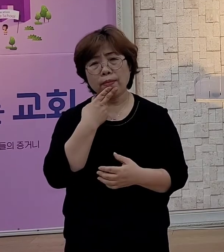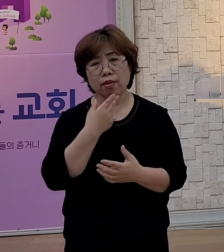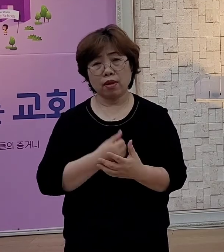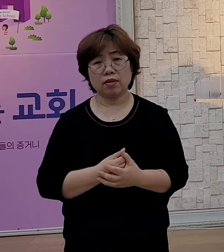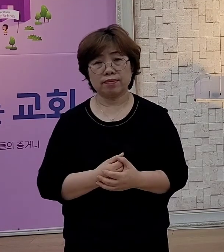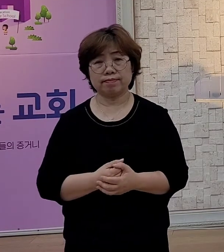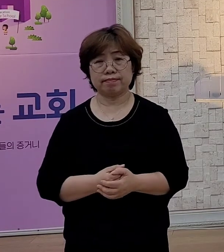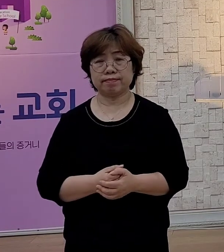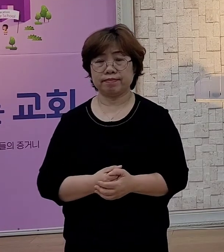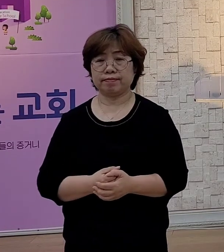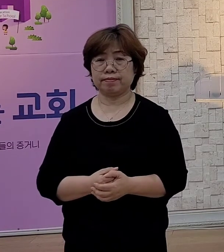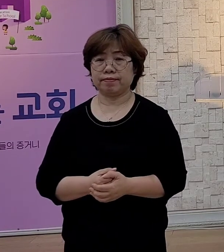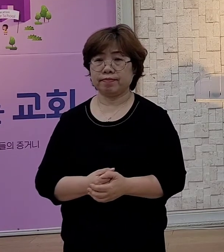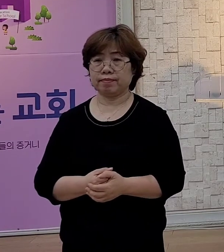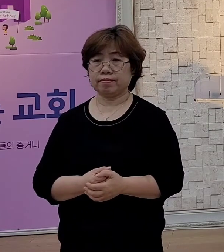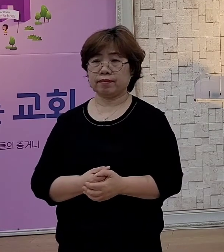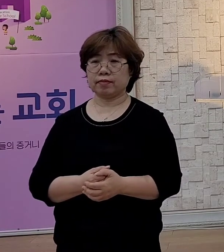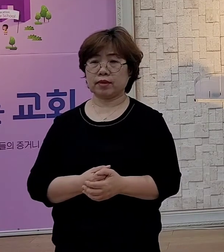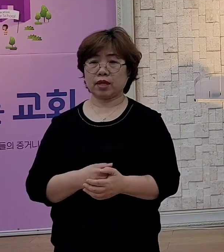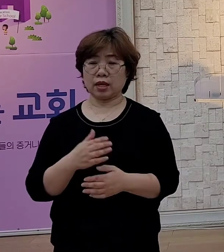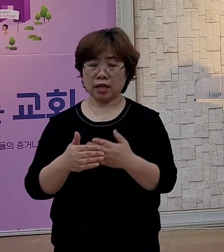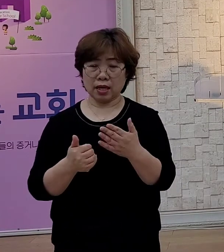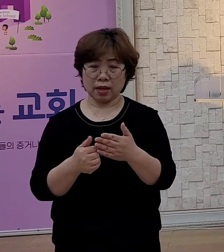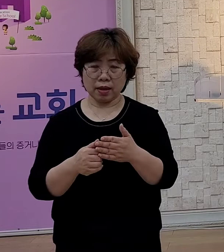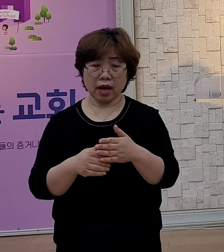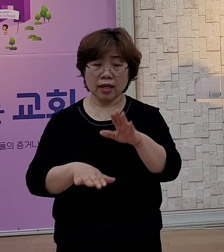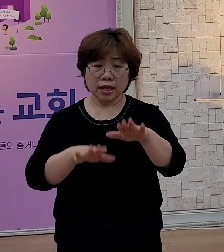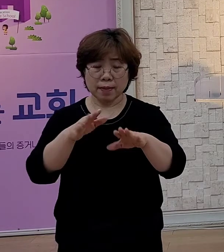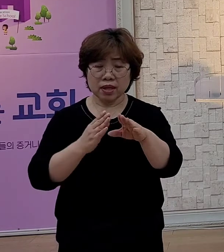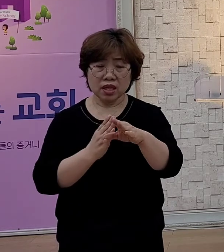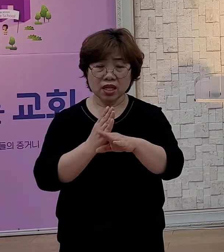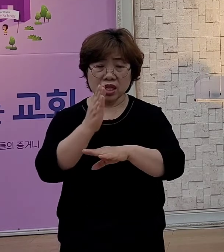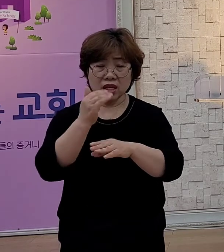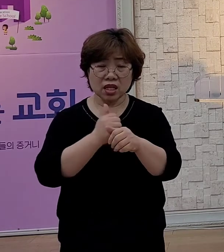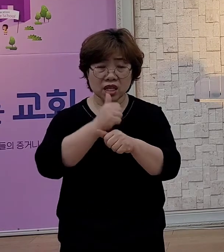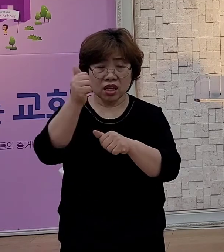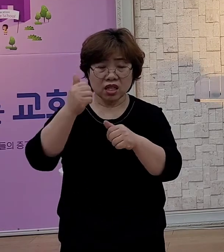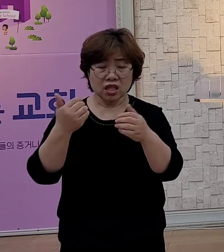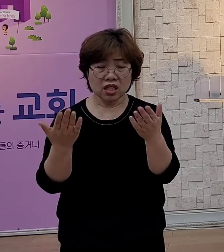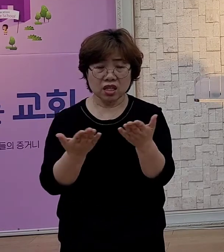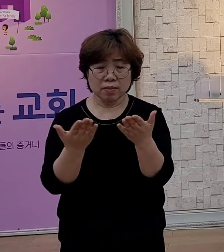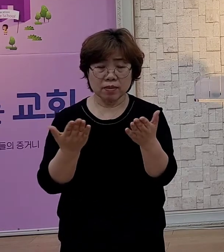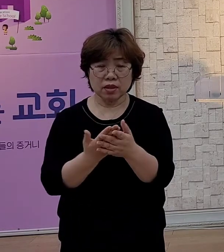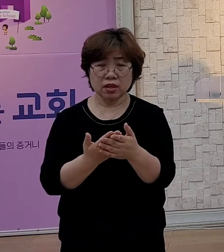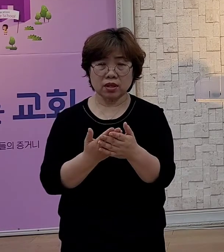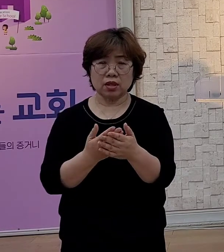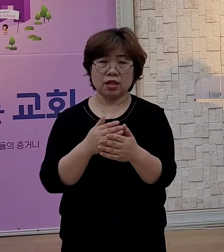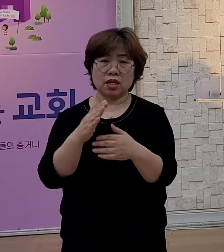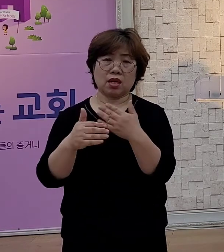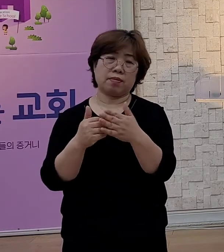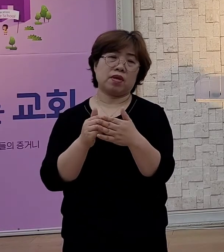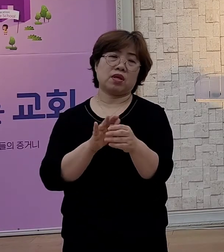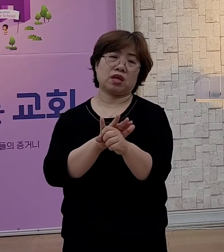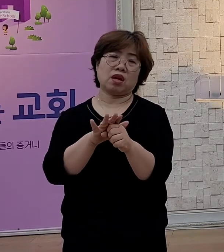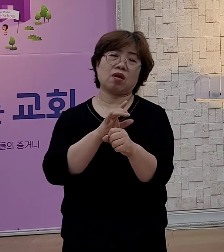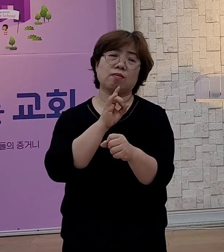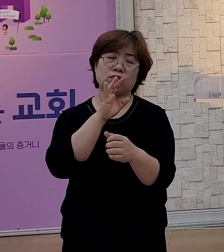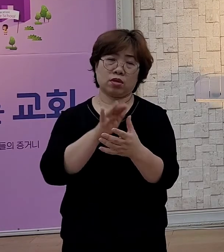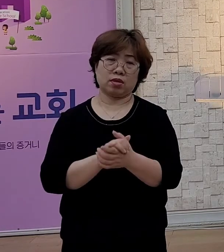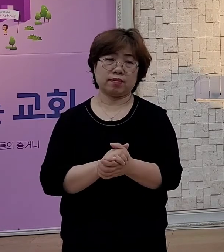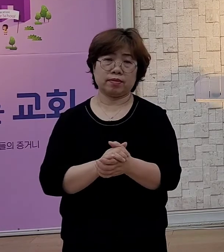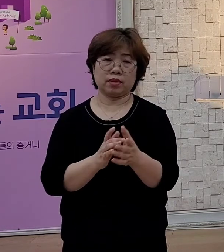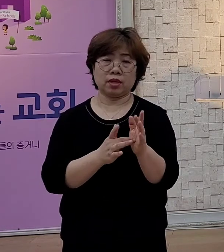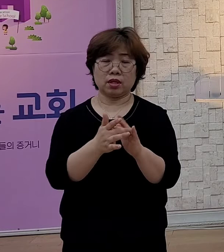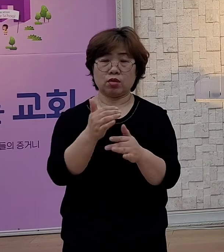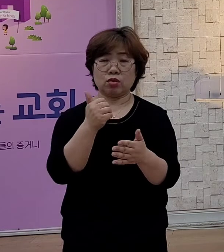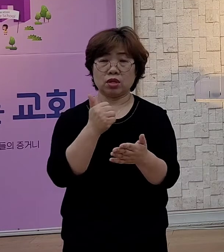합니다. 여러분, 예수님께서 이제 내일 십자가에 못 박혀 죽으시는데